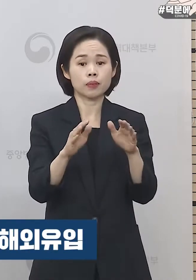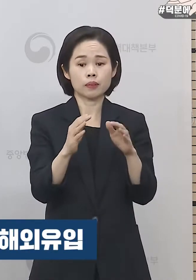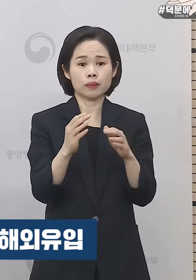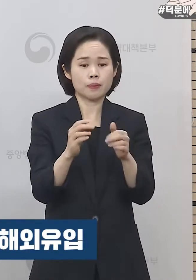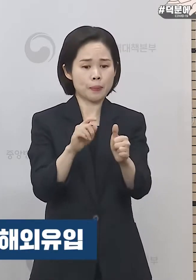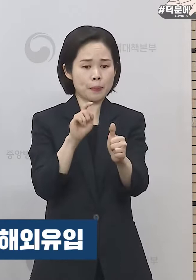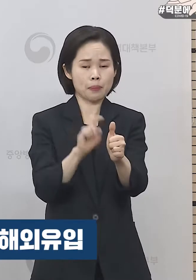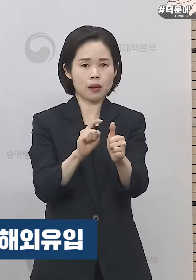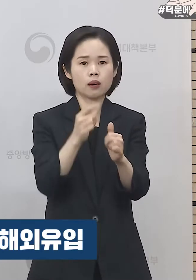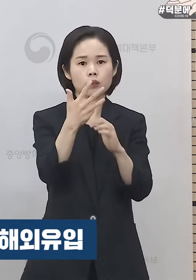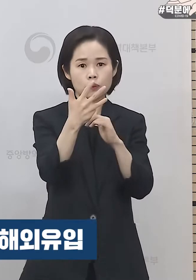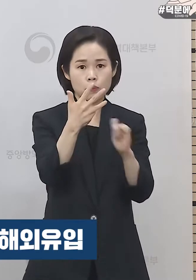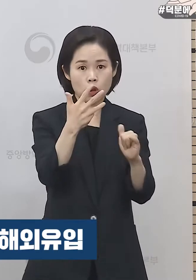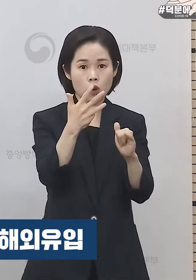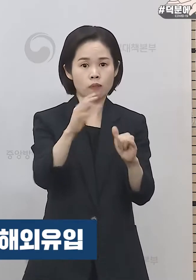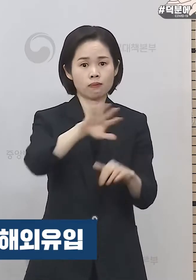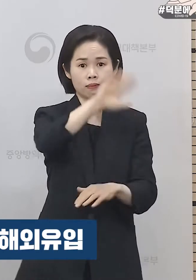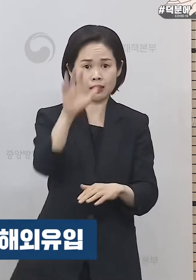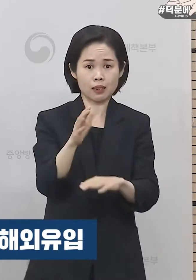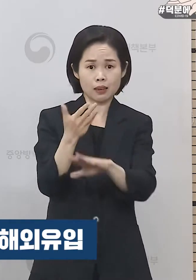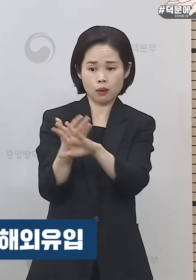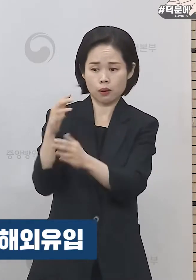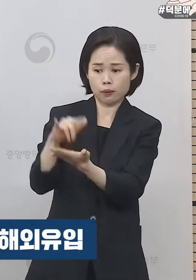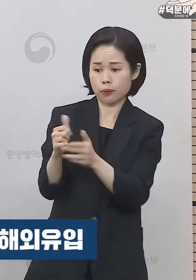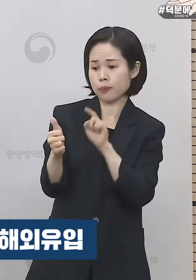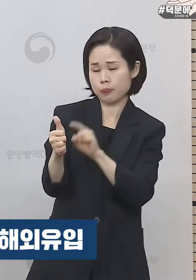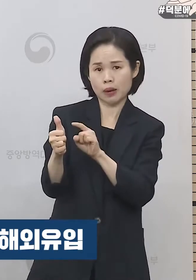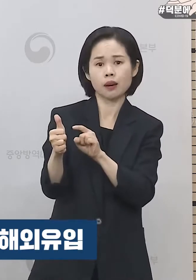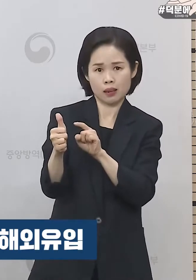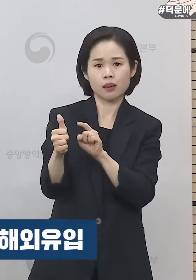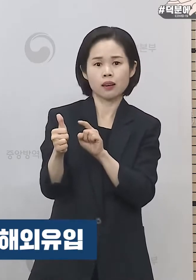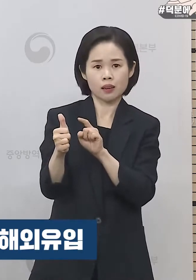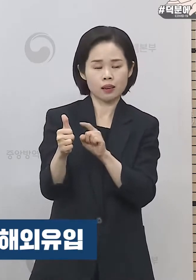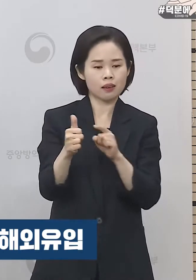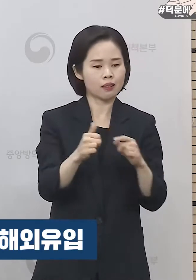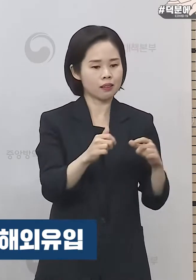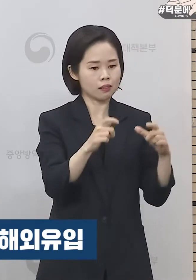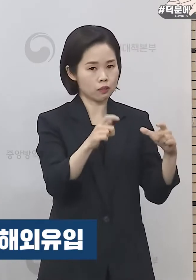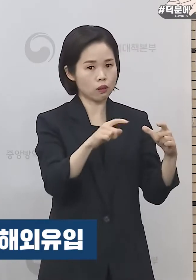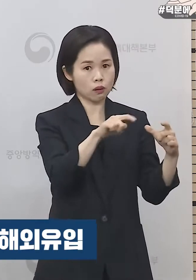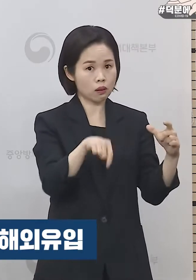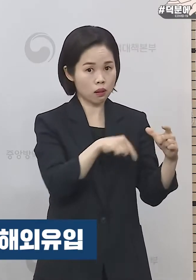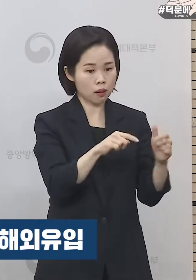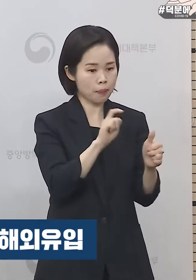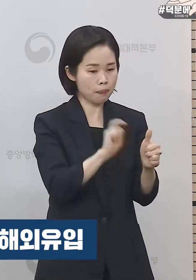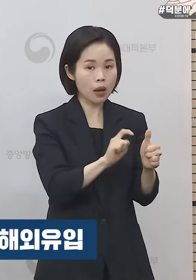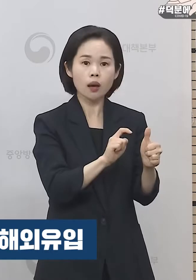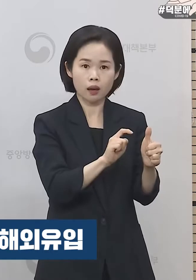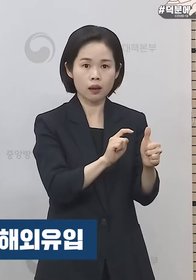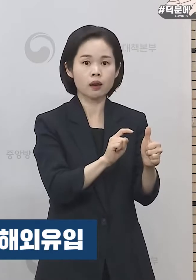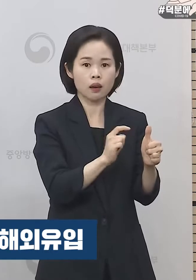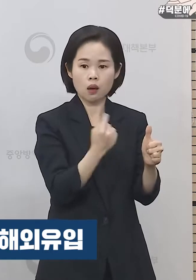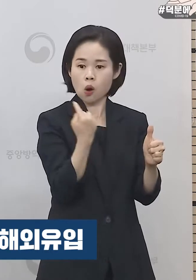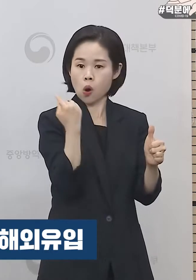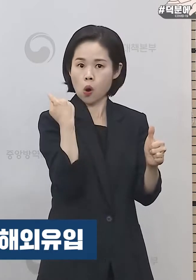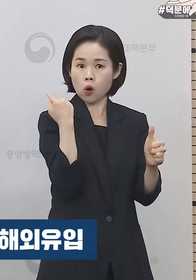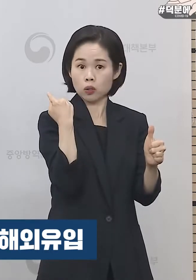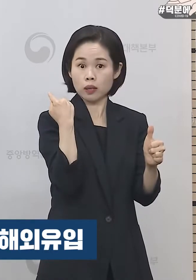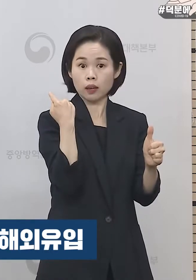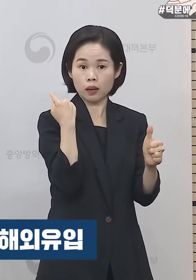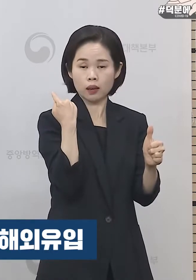8명은 모두 해외 입 사 회 입니다 국내 1 지역사회 발생으로 확인된 사례는 어제 보고